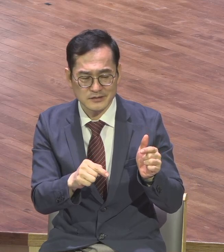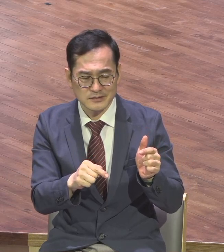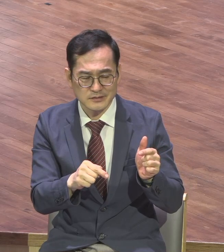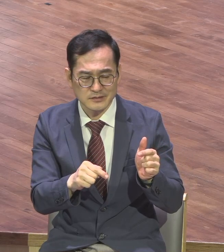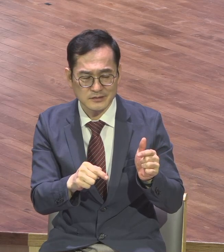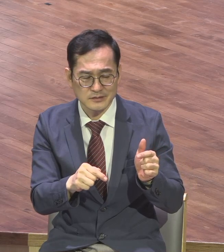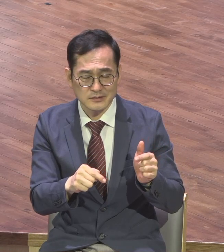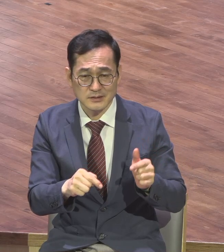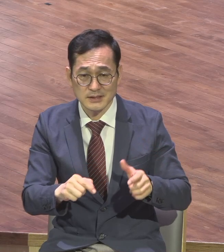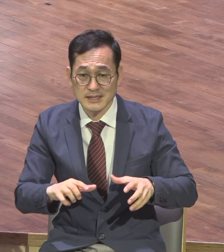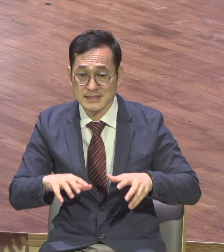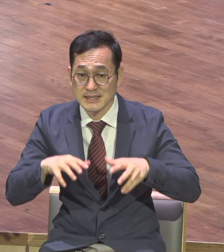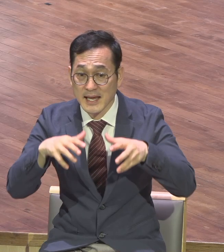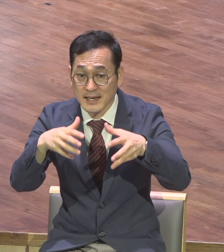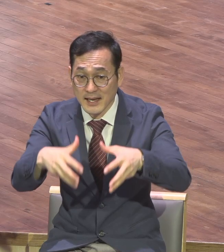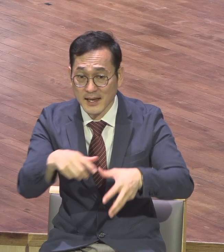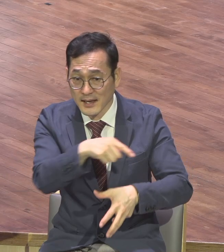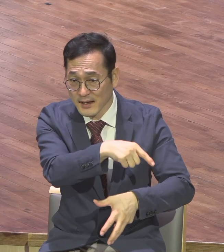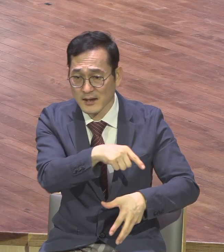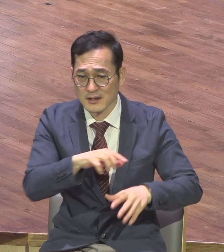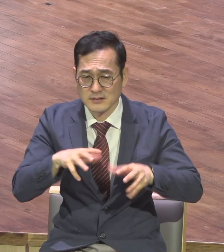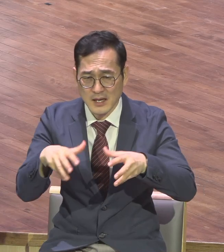세계를 다 장악해 버렸어.